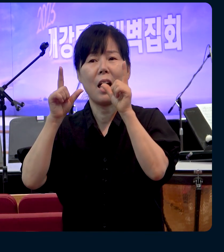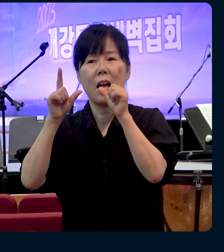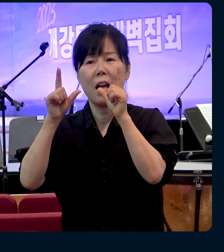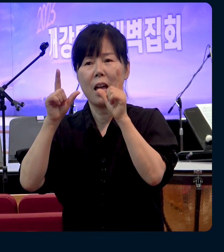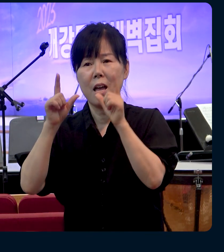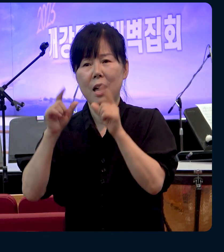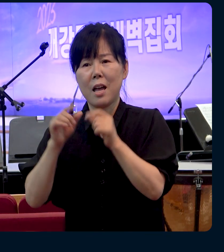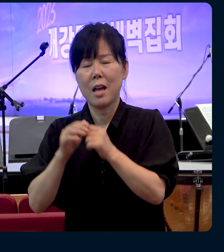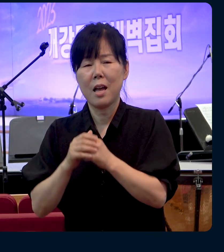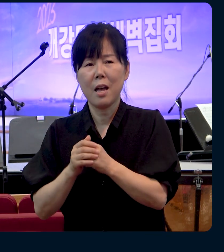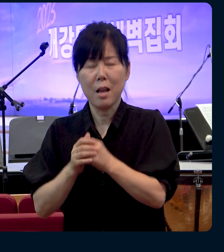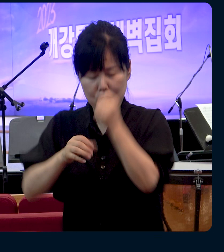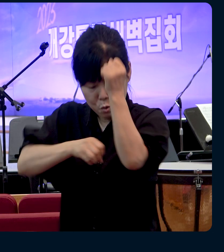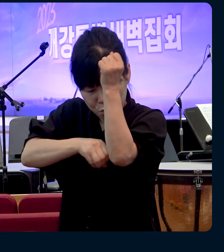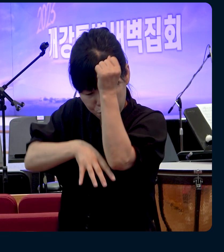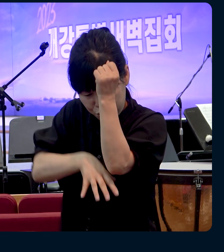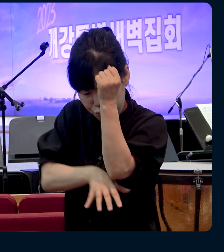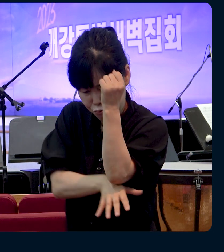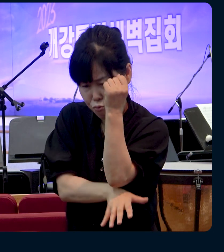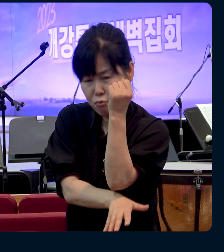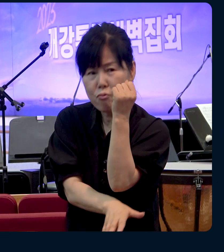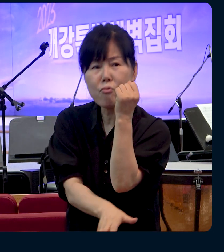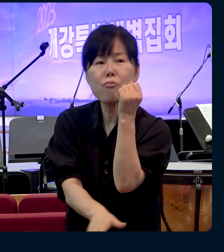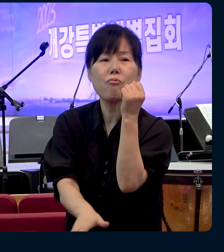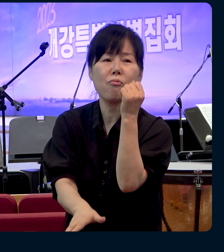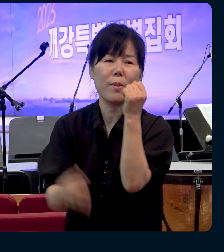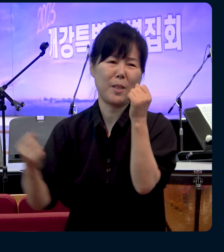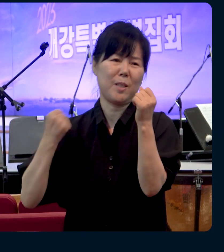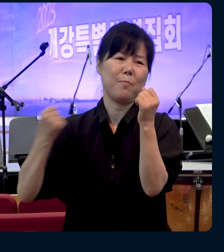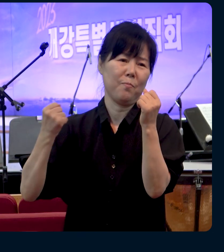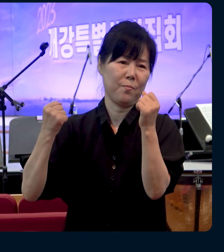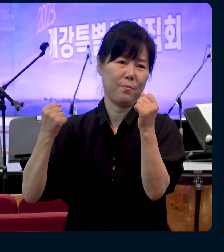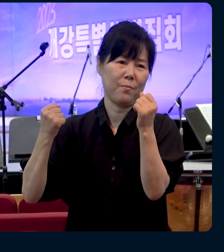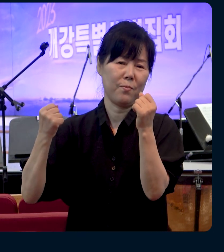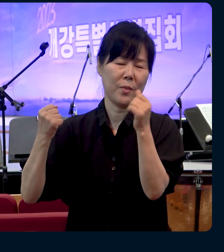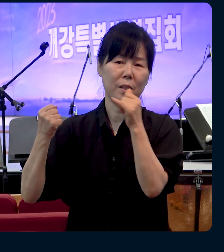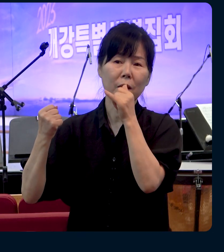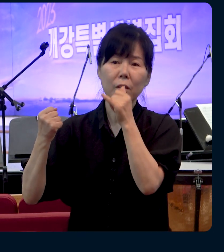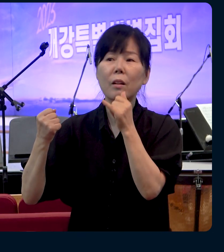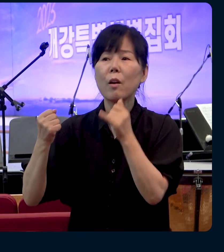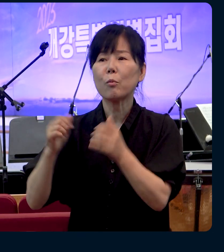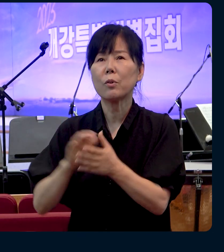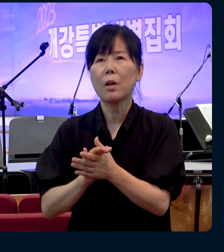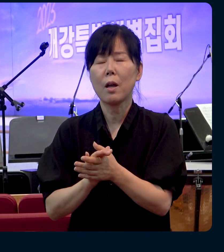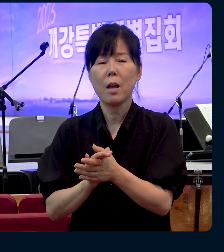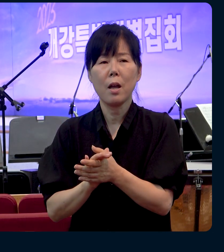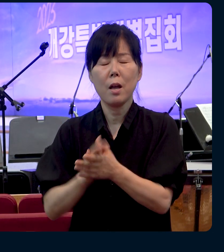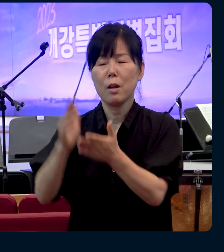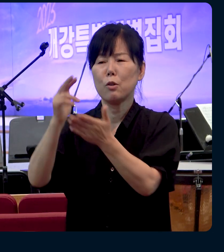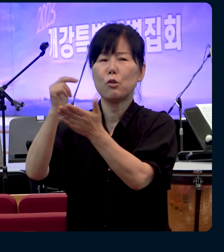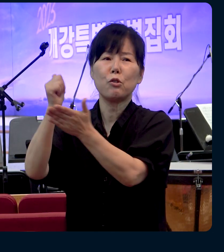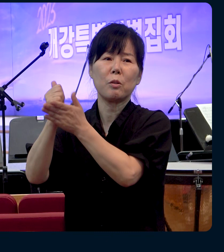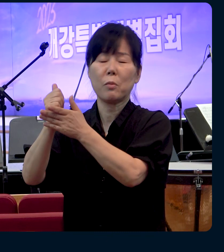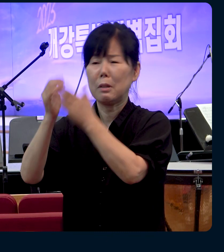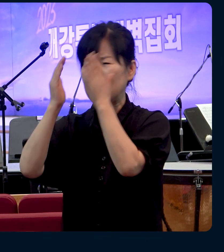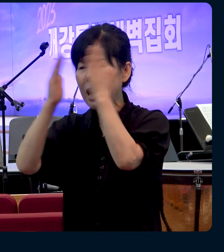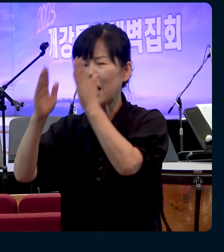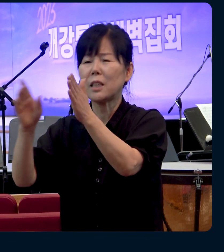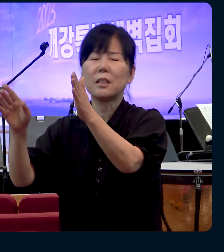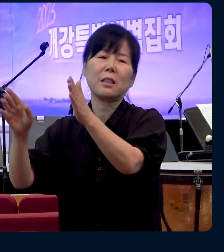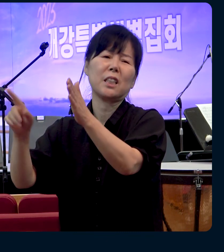진리의 은혜가, 그게 깊어서, 그게 깊기 때문에 무엇보다 주를 향한